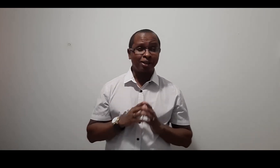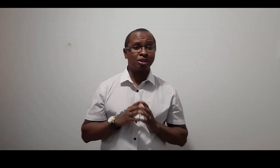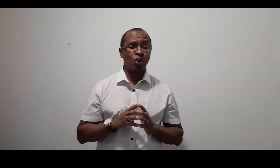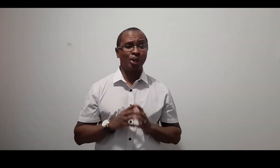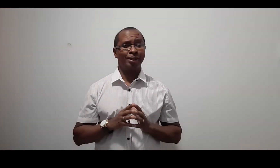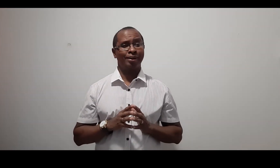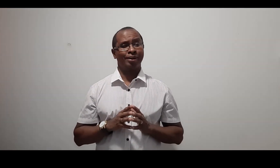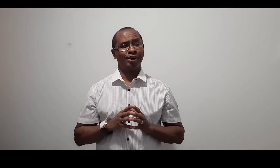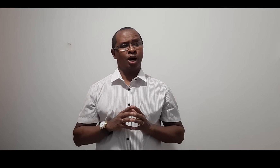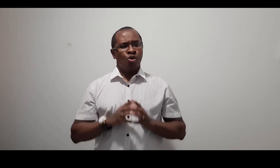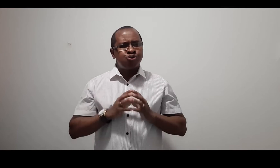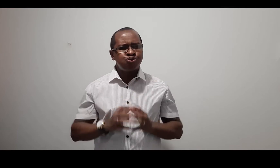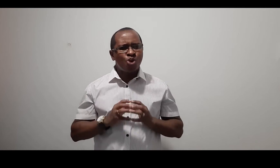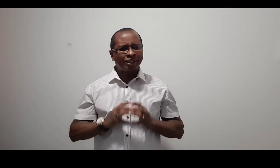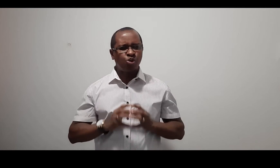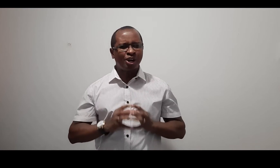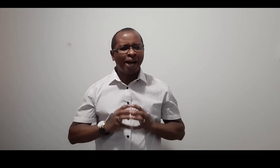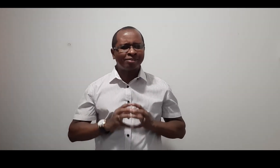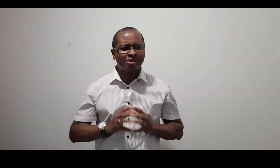fanatitra hoe fo atao fanatitra